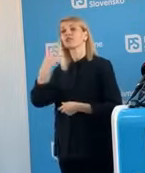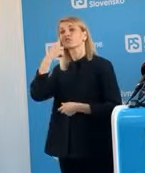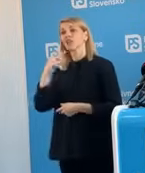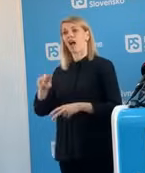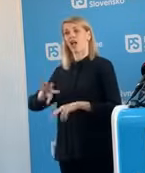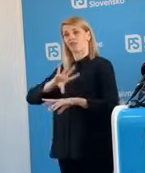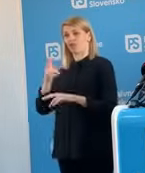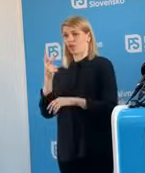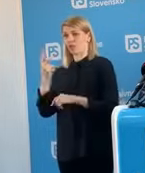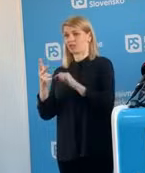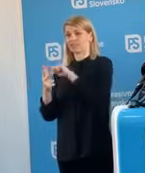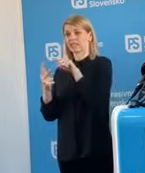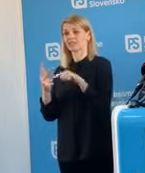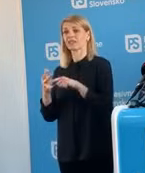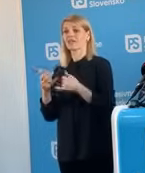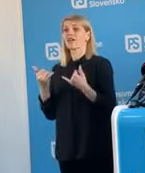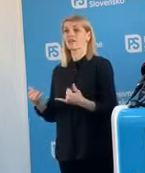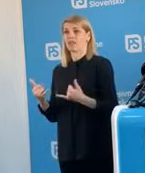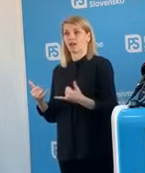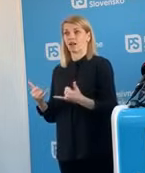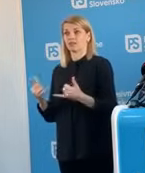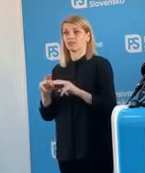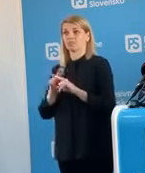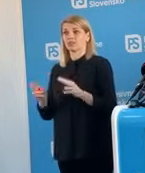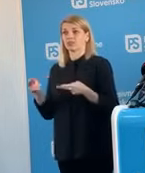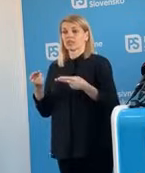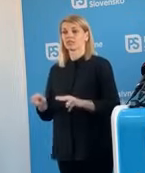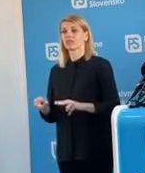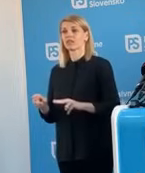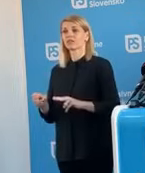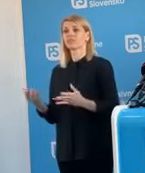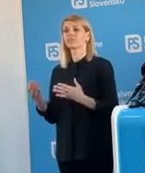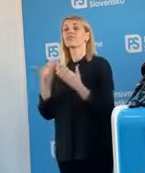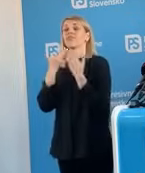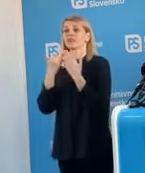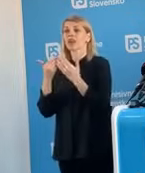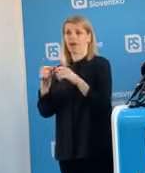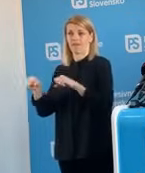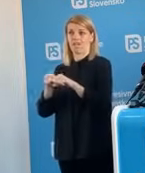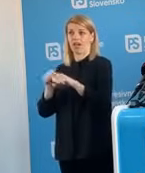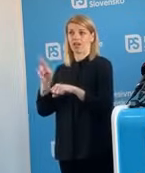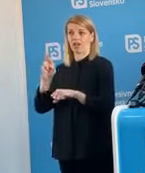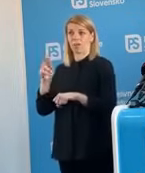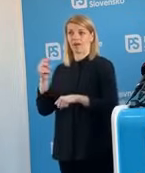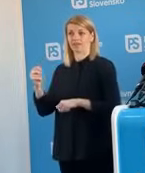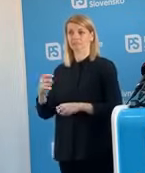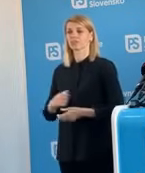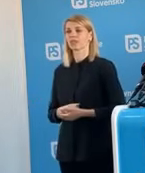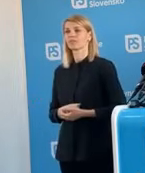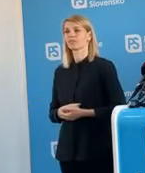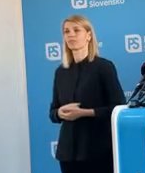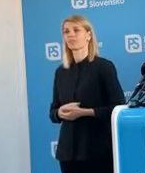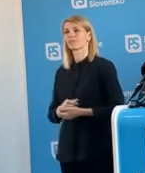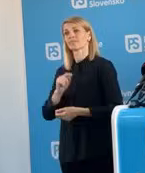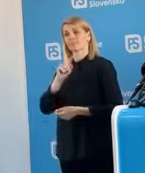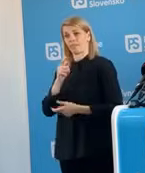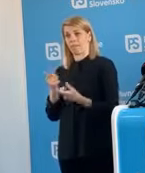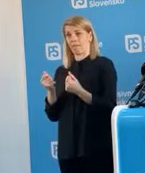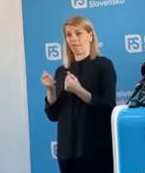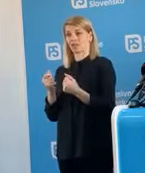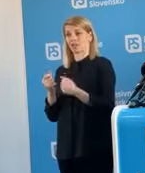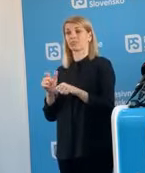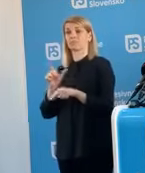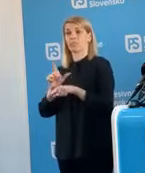tieto tri scenáre sú aktuálne na stole, vďaka vláde Roberta Fica. Tieto peniaze sú určené pre